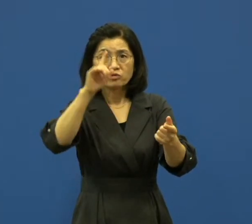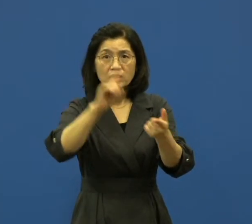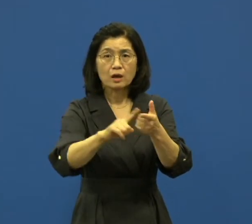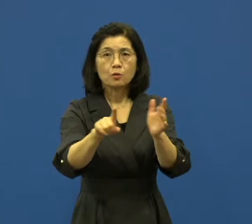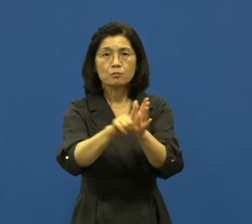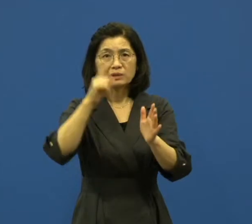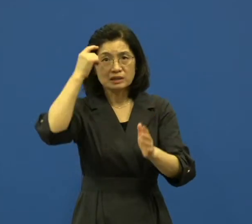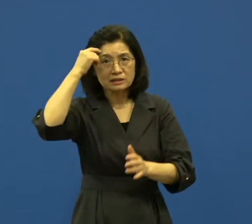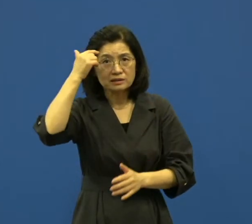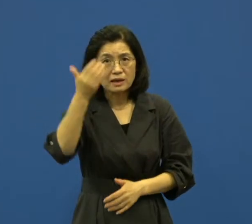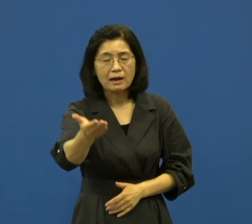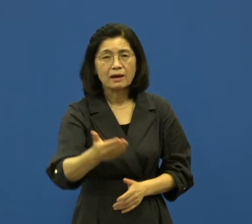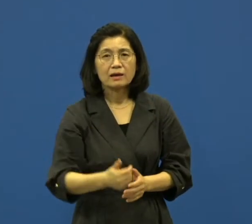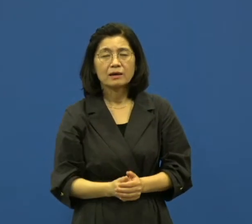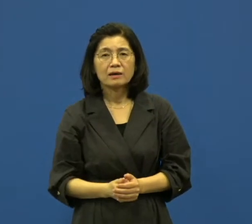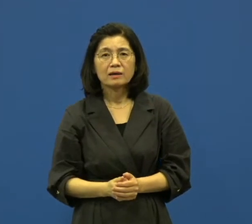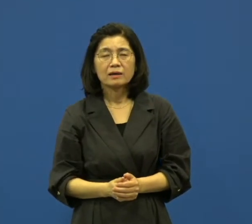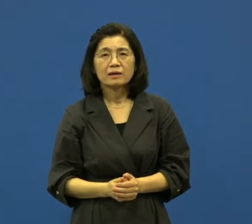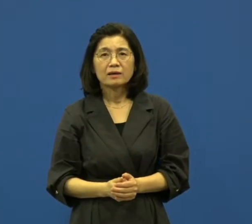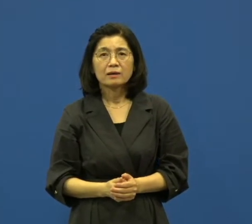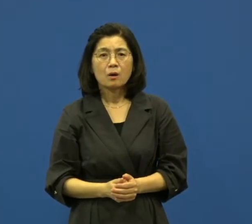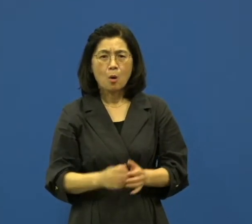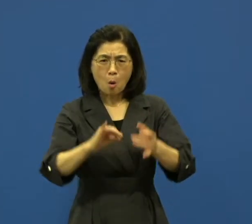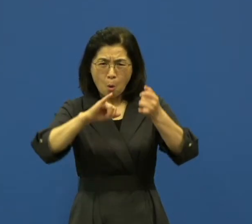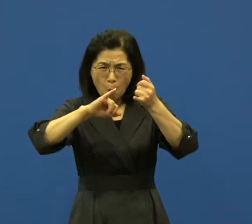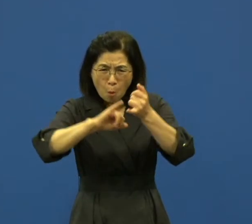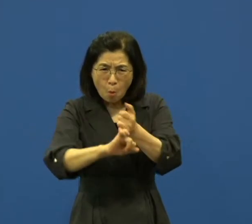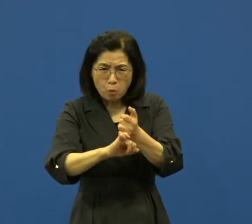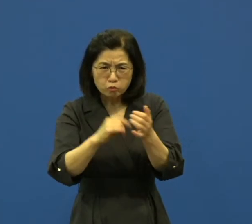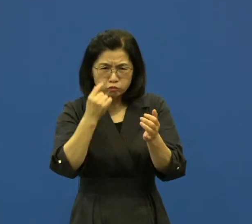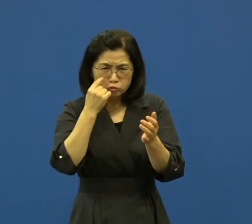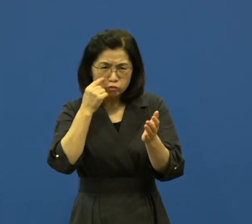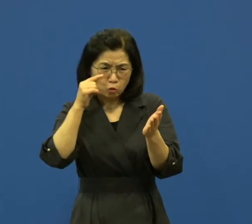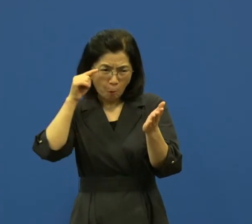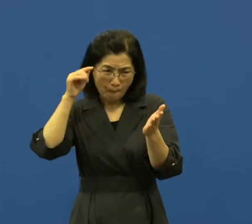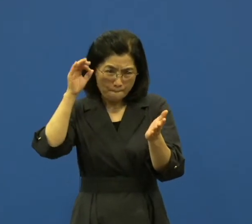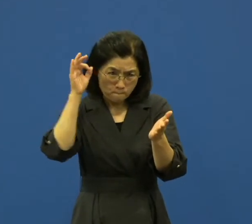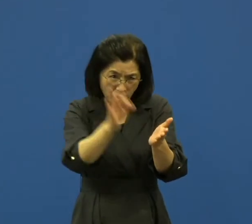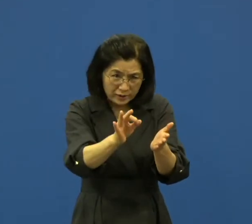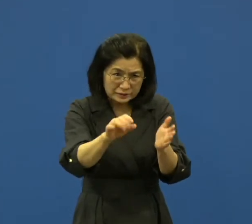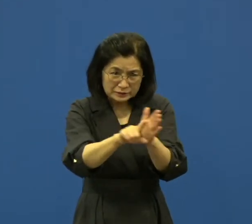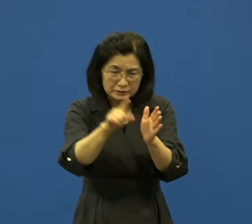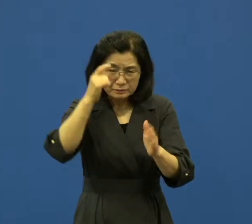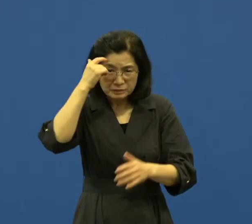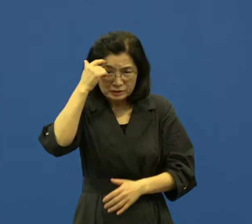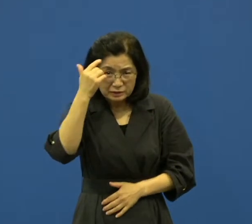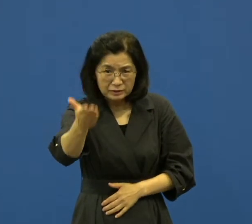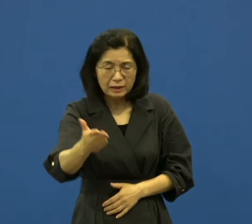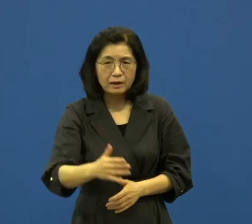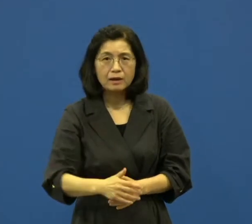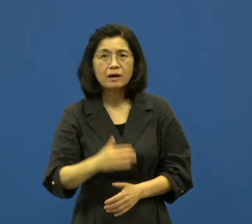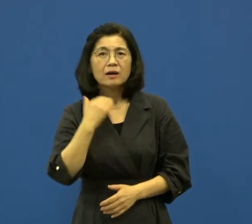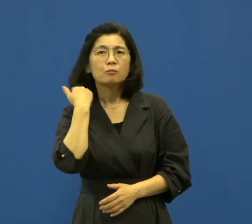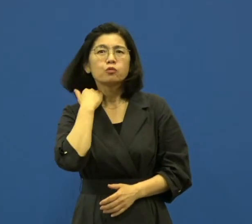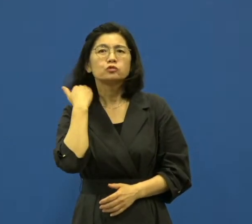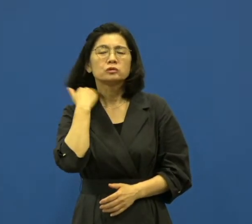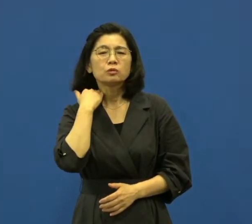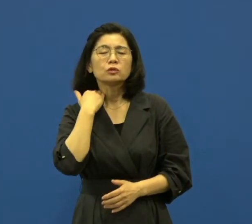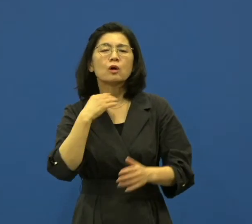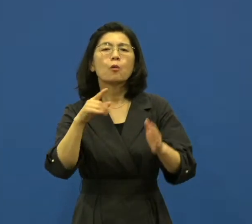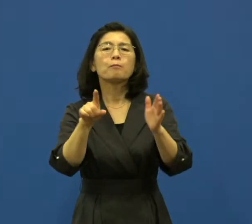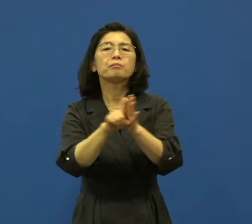본고로 믿느냐? 봐야 믿느냐? 손으로 만져야 믿느냐? 보지 못하고 믿는